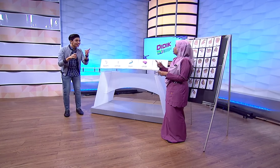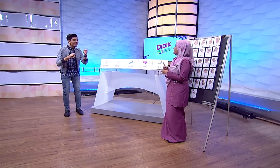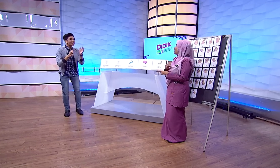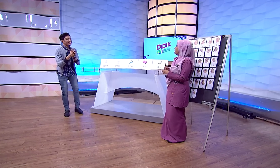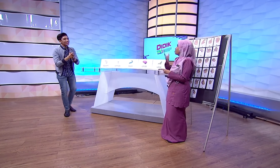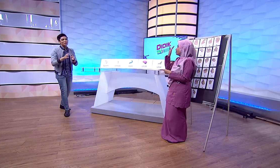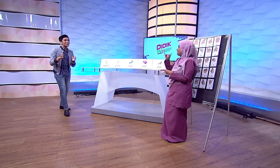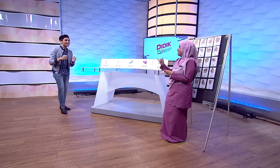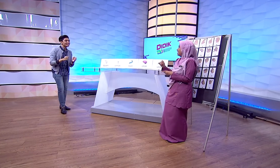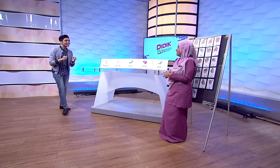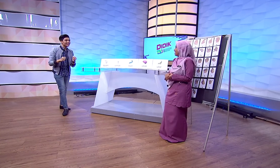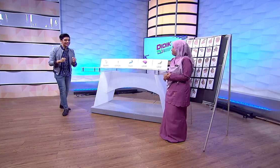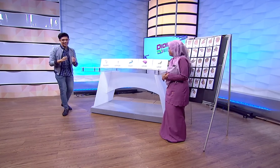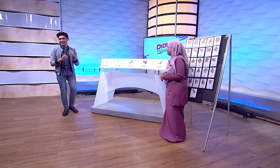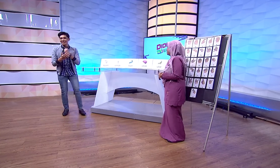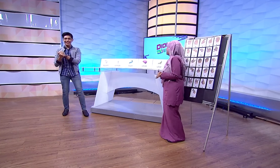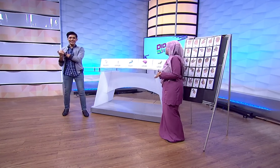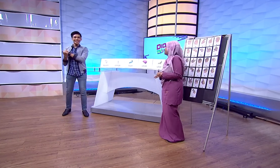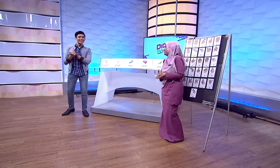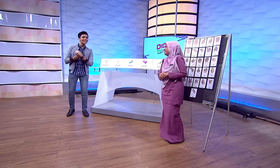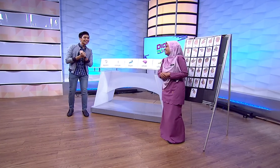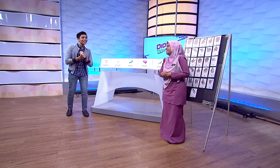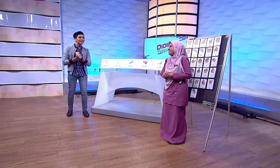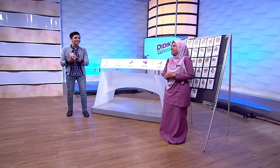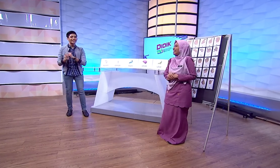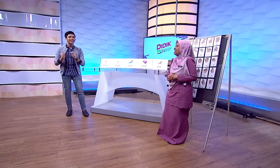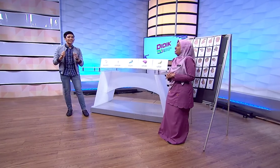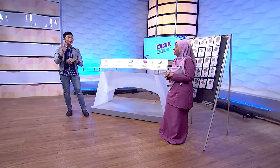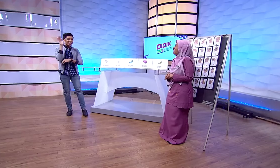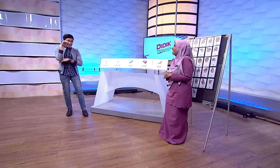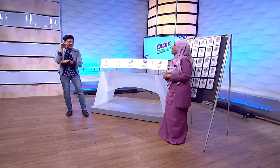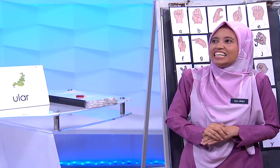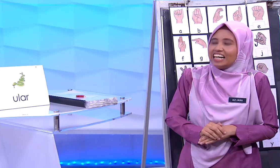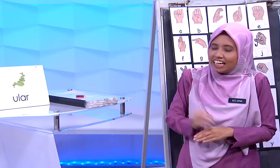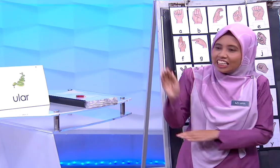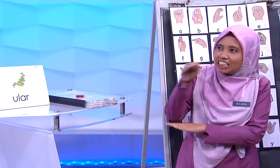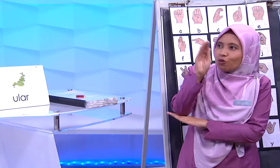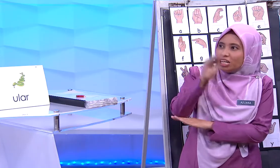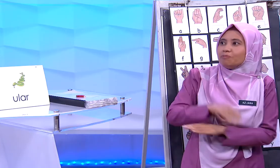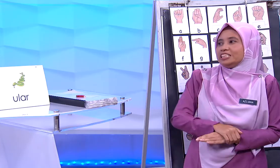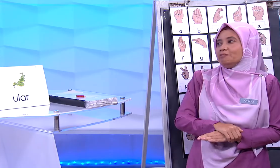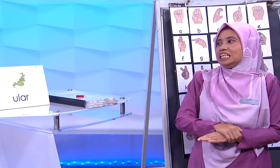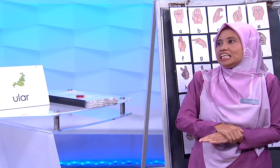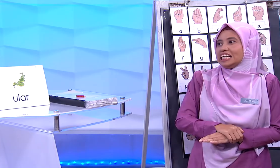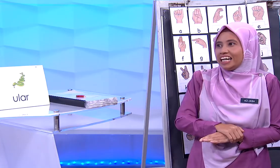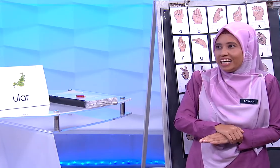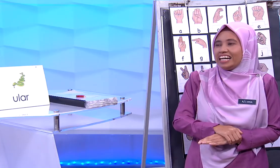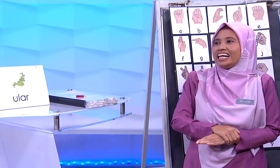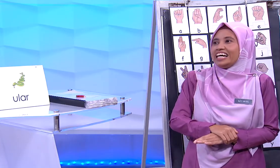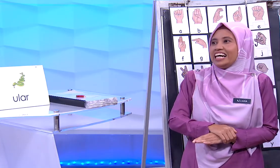itu Hai halo Om masih heula macam nih ah